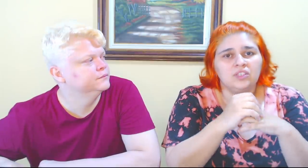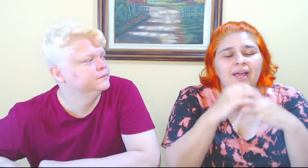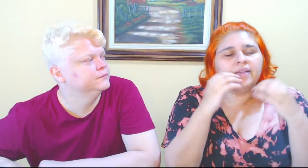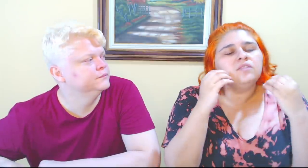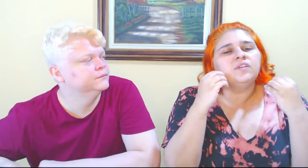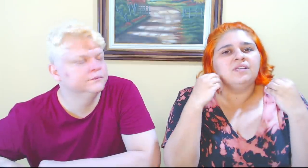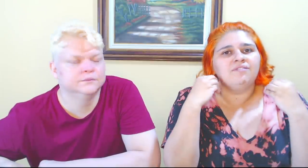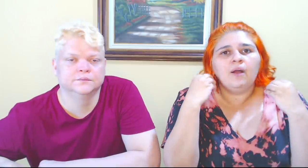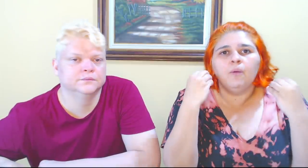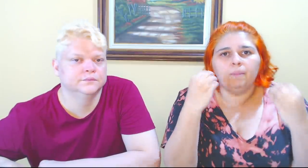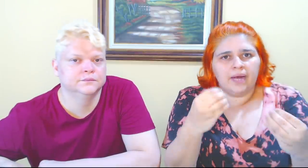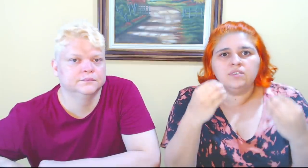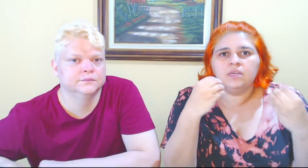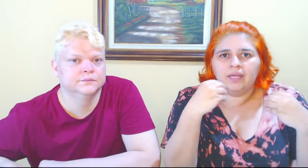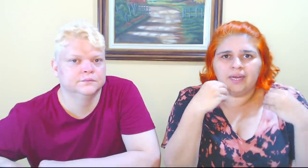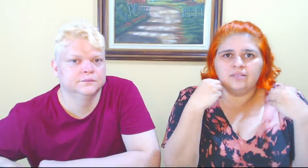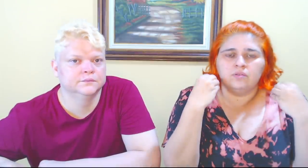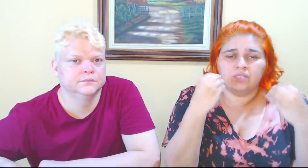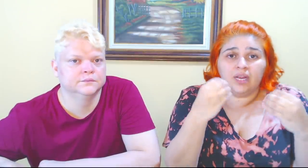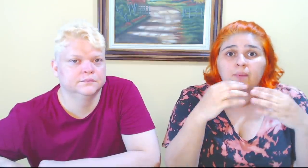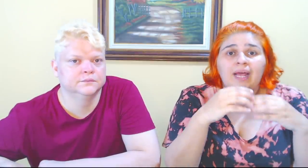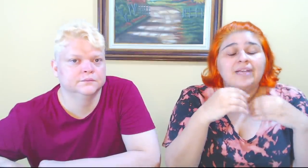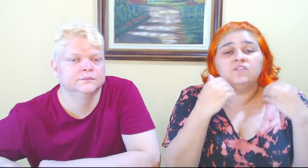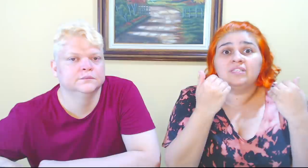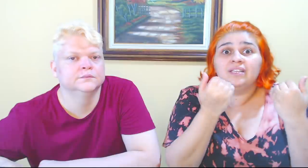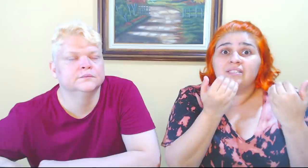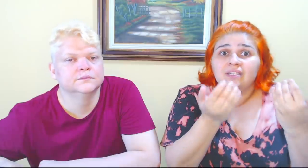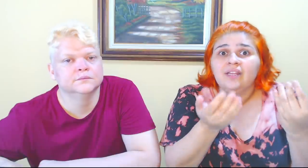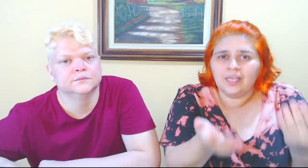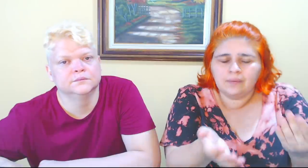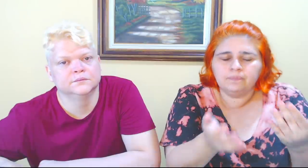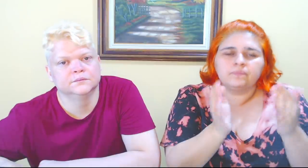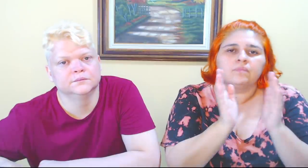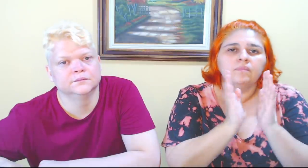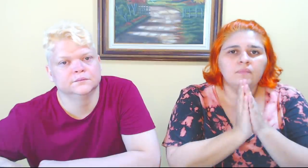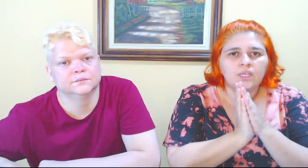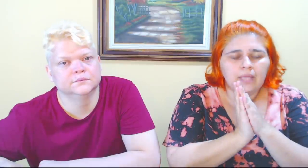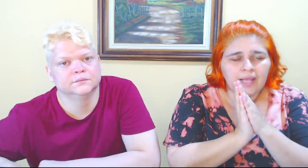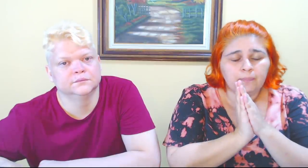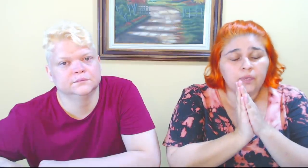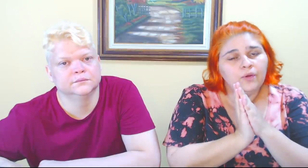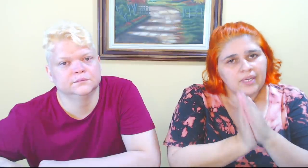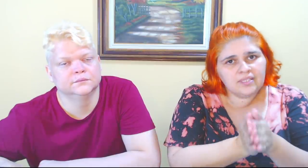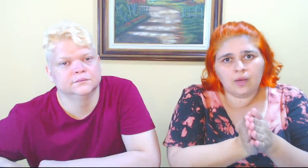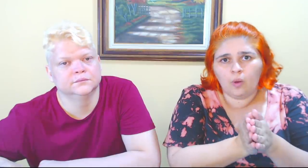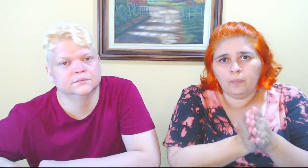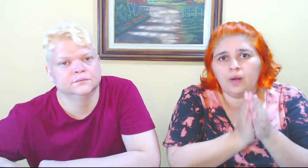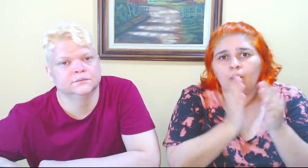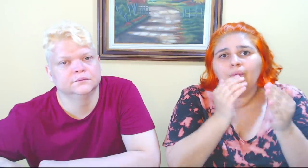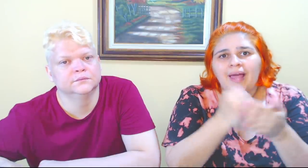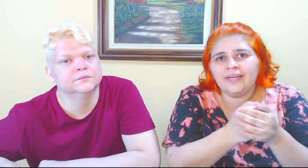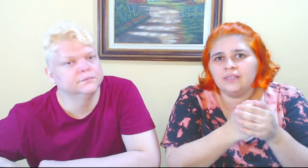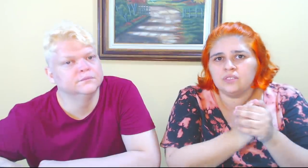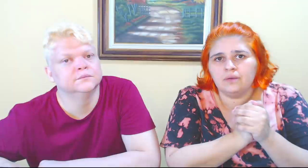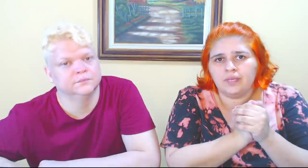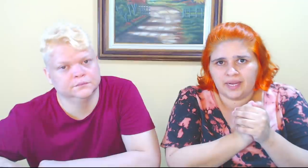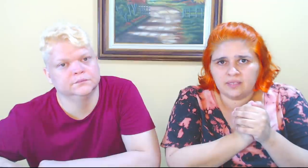Caso você vá comprar o seu ingresso do cinema Caso você decida ir Priorize a compra online do seu ingresso